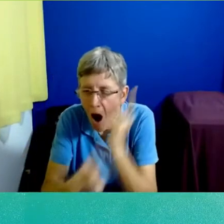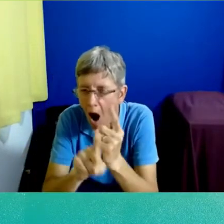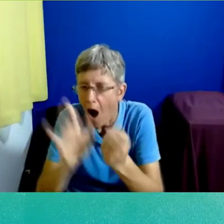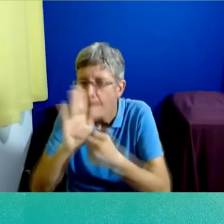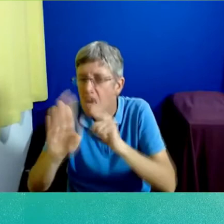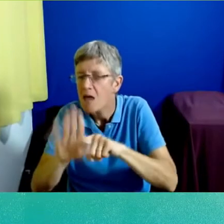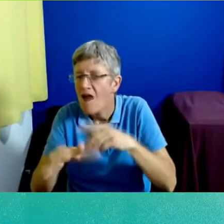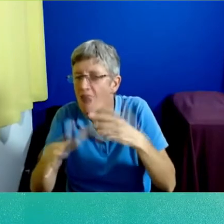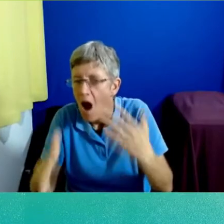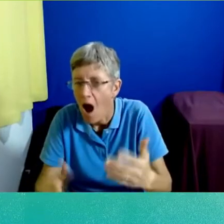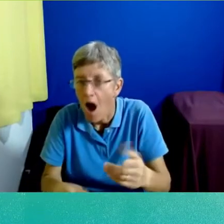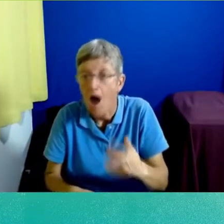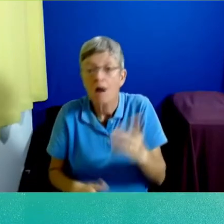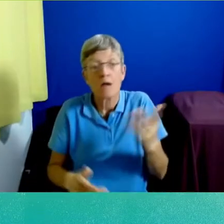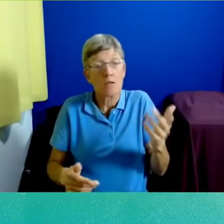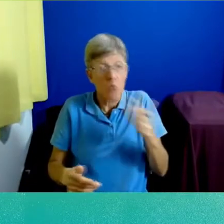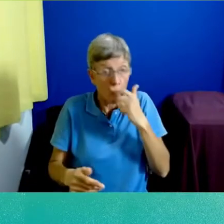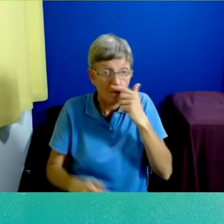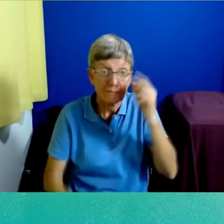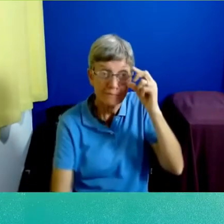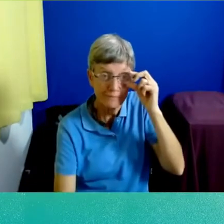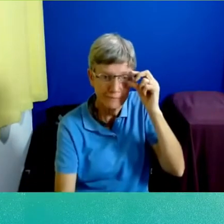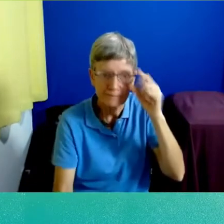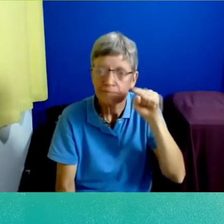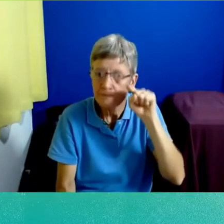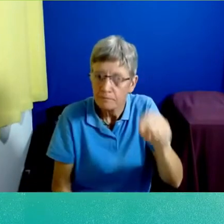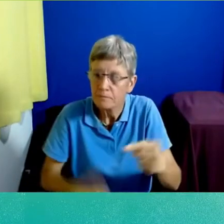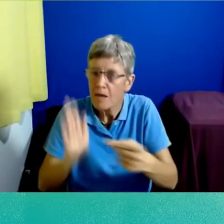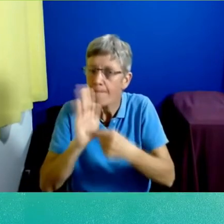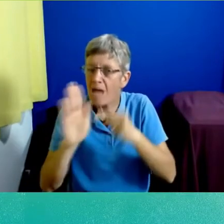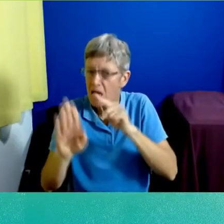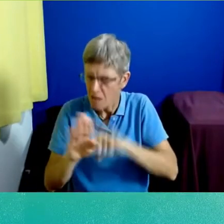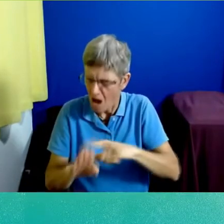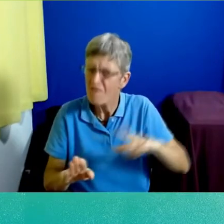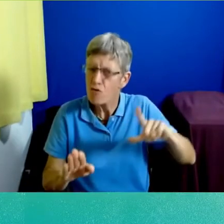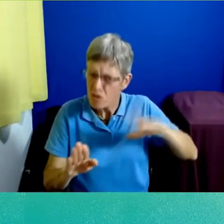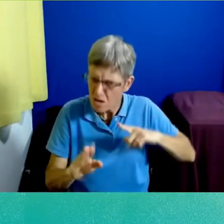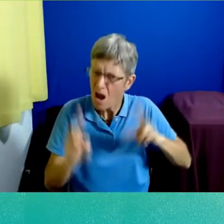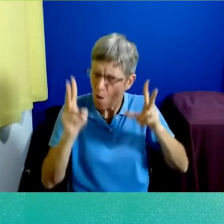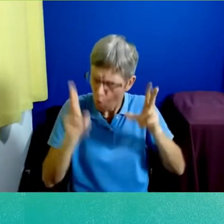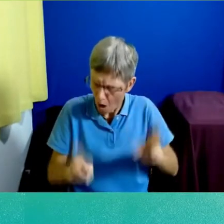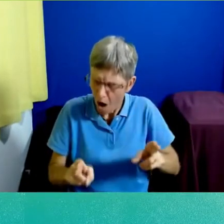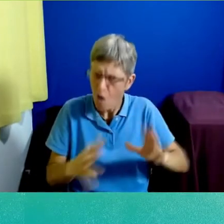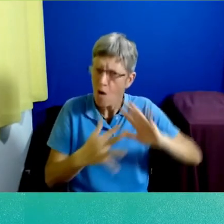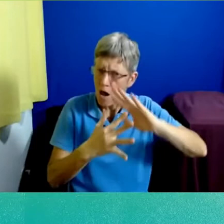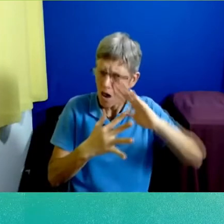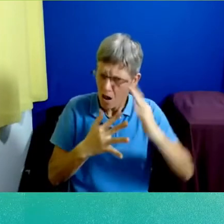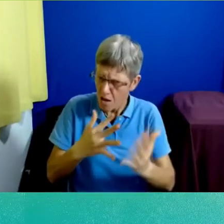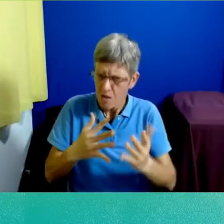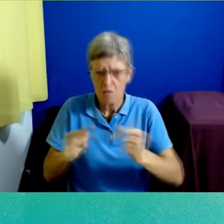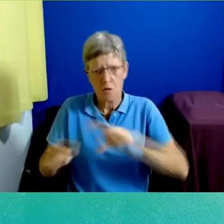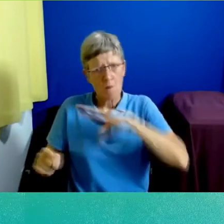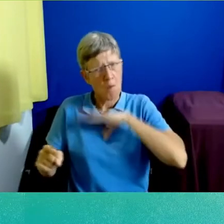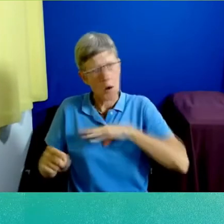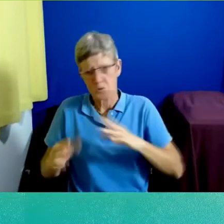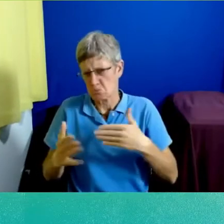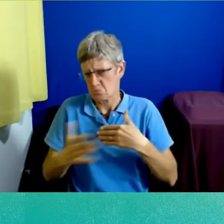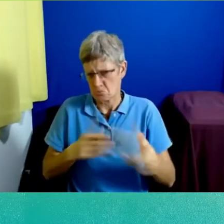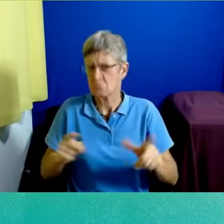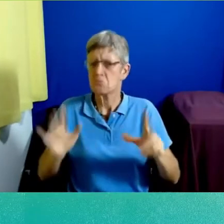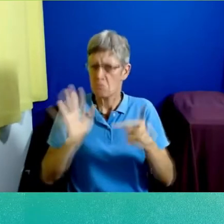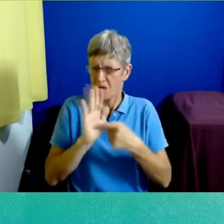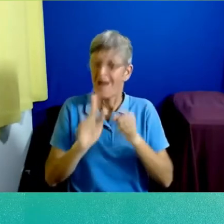Então, o que está querendo dizer através daquilo ali? Aquela imagem, tudo que está sendo proposto,